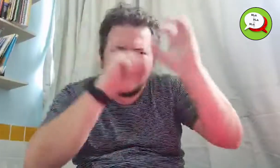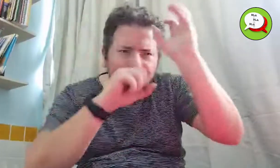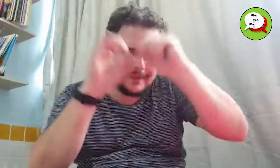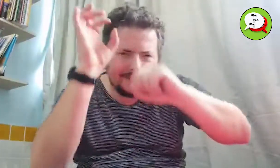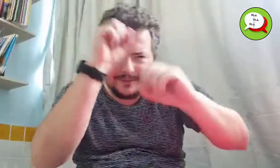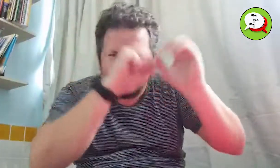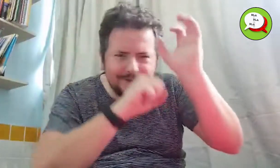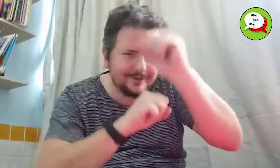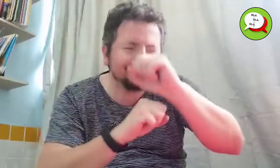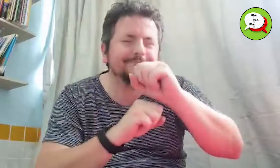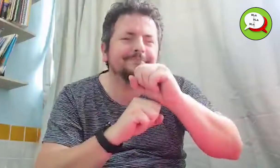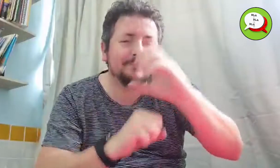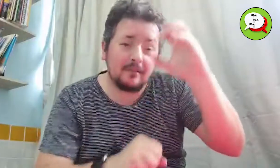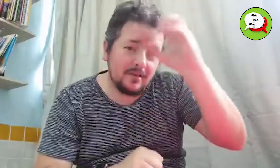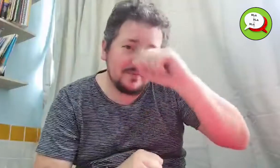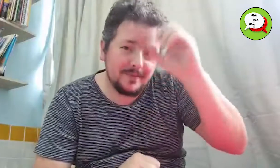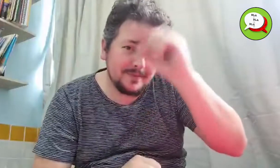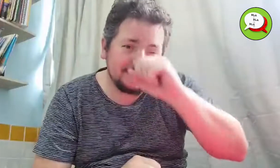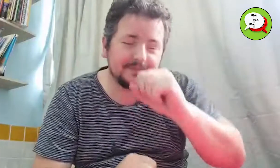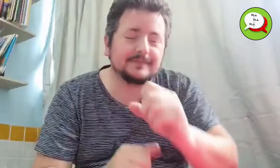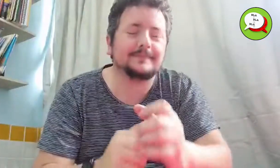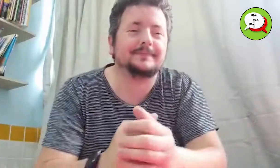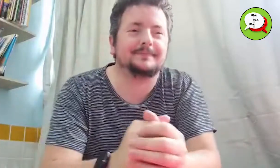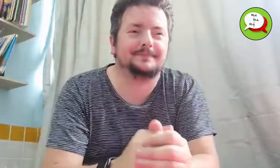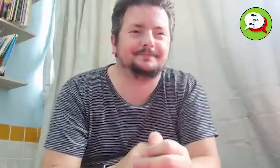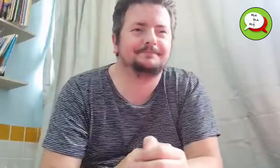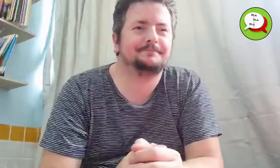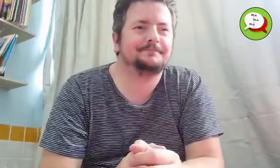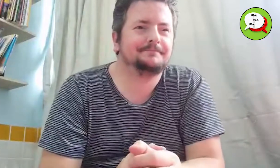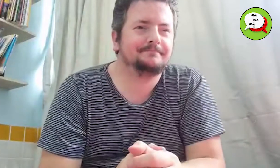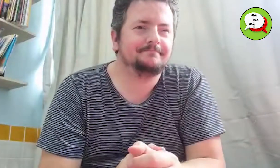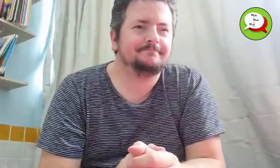expressão facial. Então, veja que existem variações desse mesmo sinal.